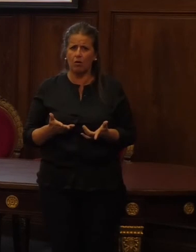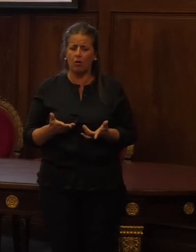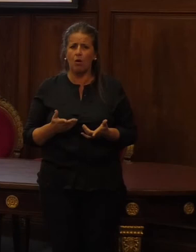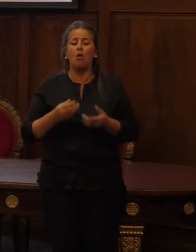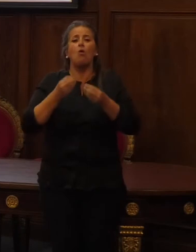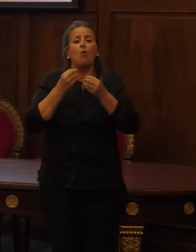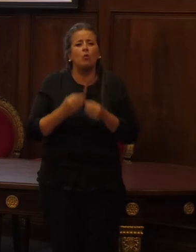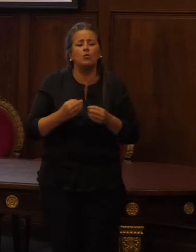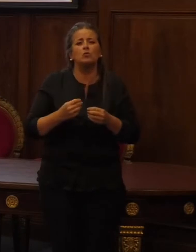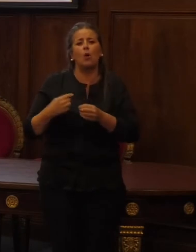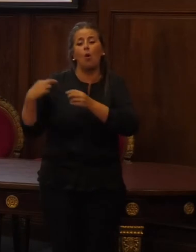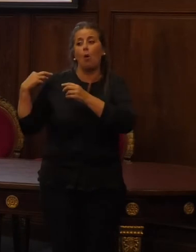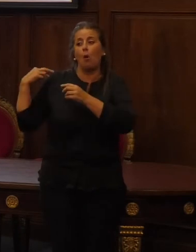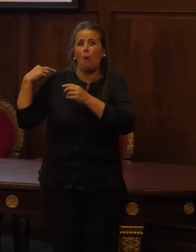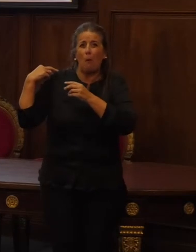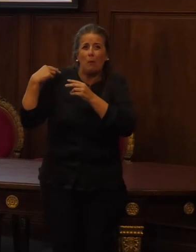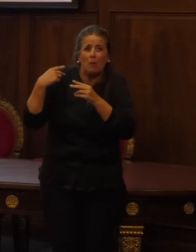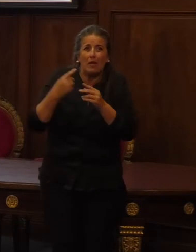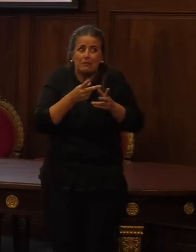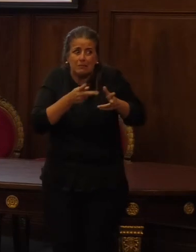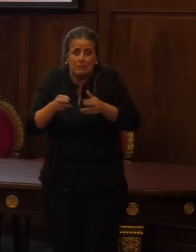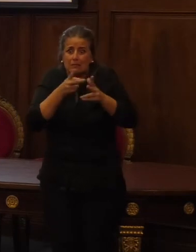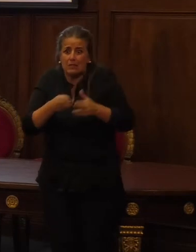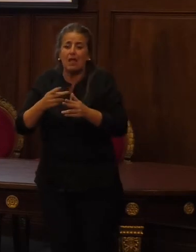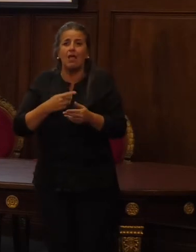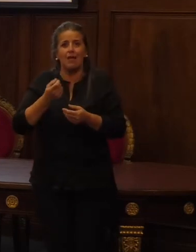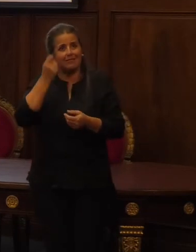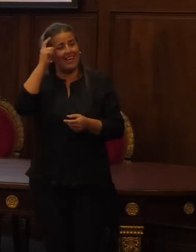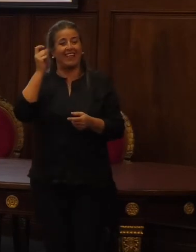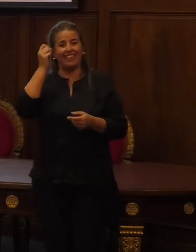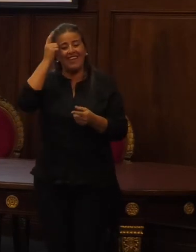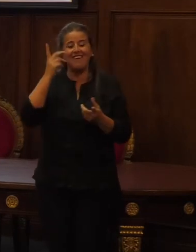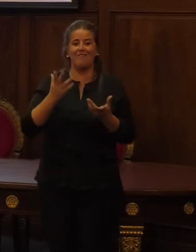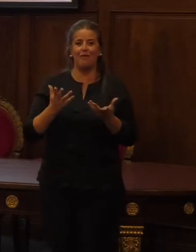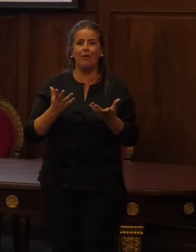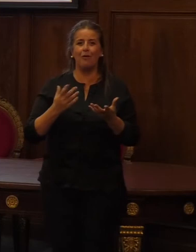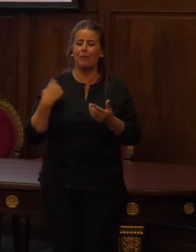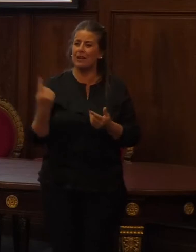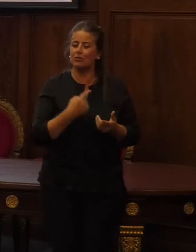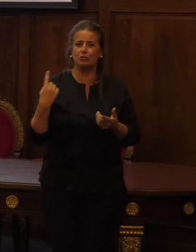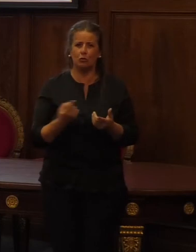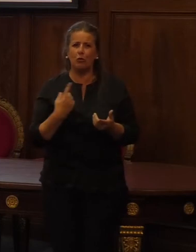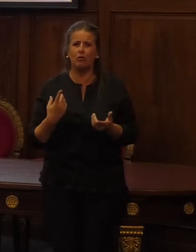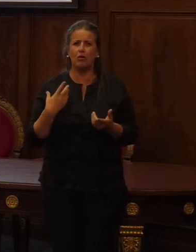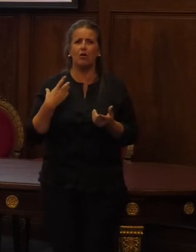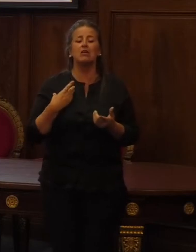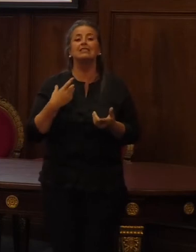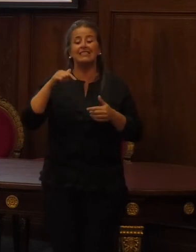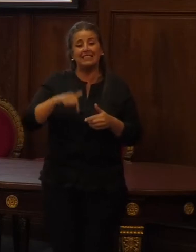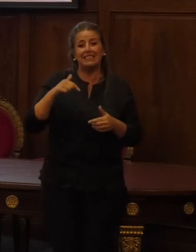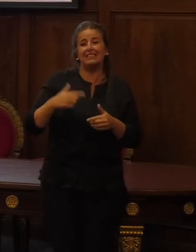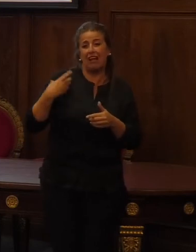periodo potencialmente creativo para nosotros durante el rectorado de